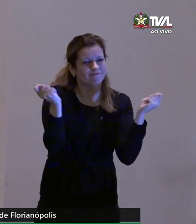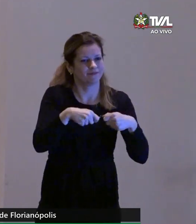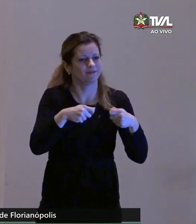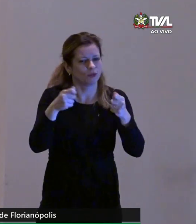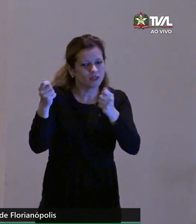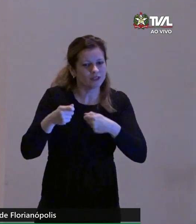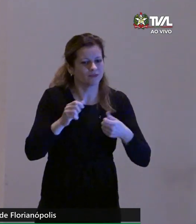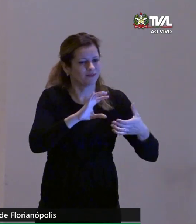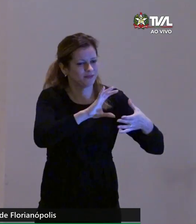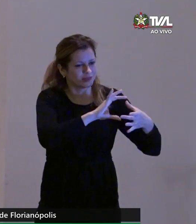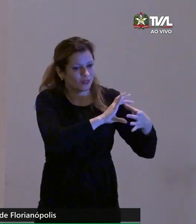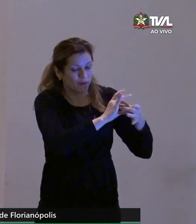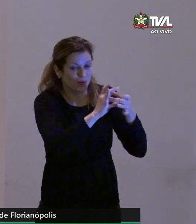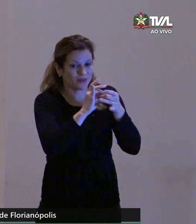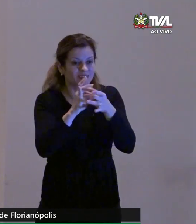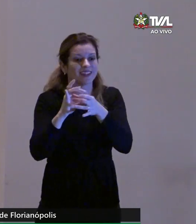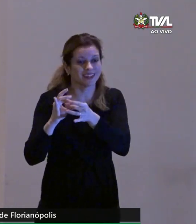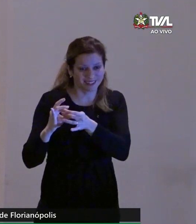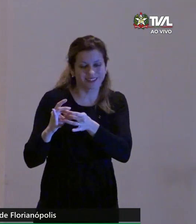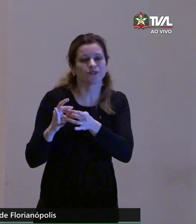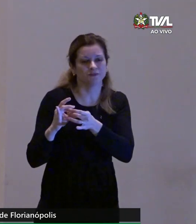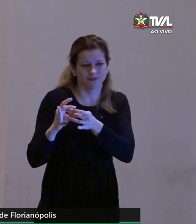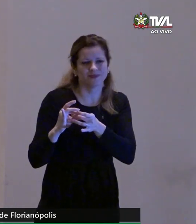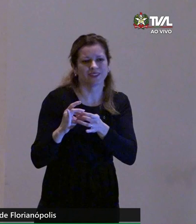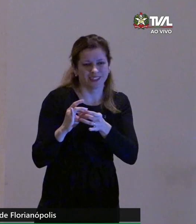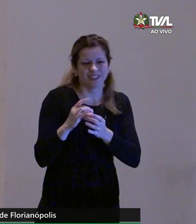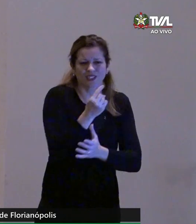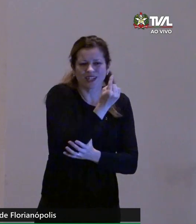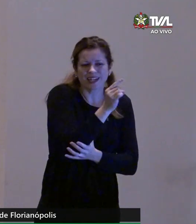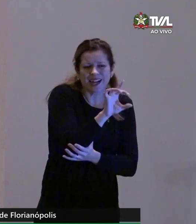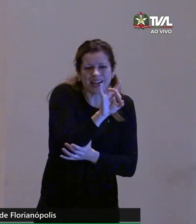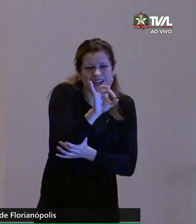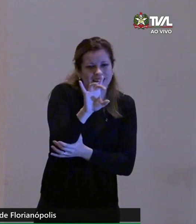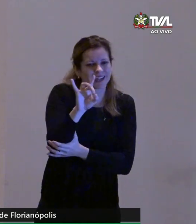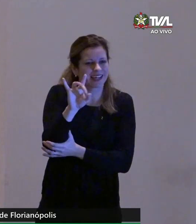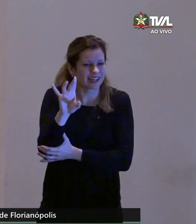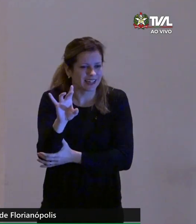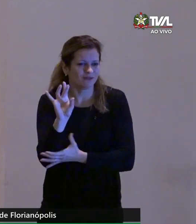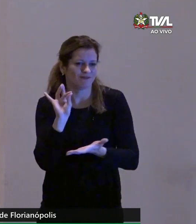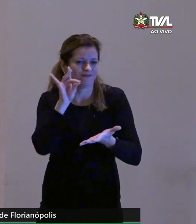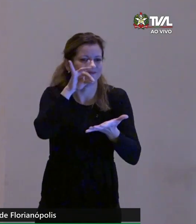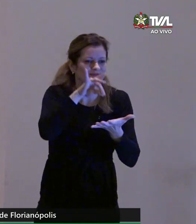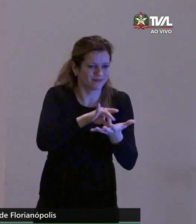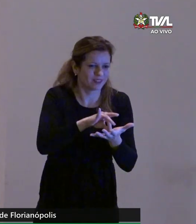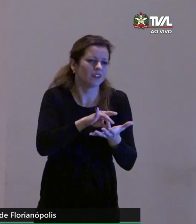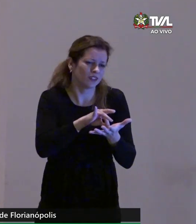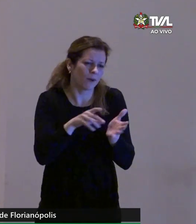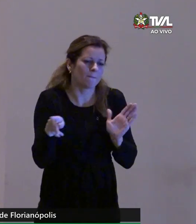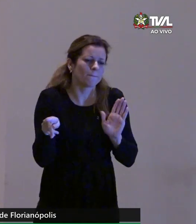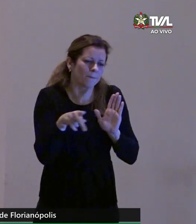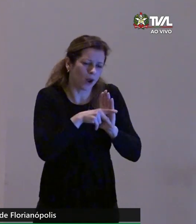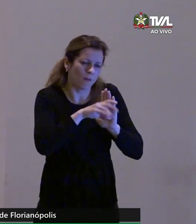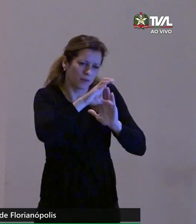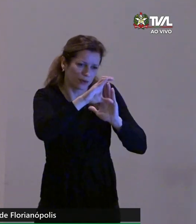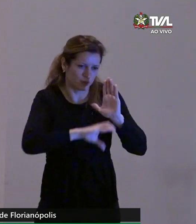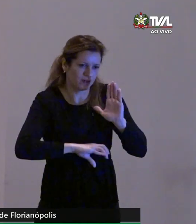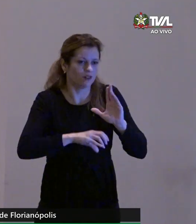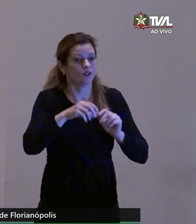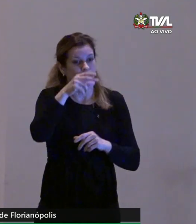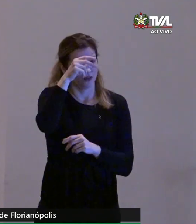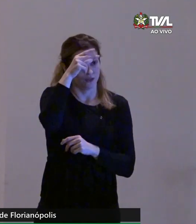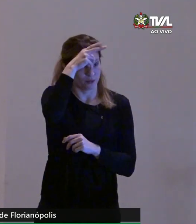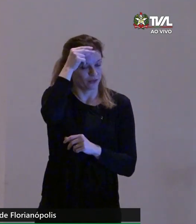que cada contexto a partir da sua realidade reconstruir se redefine seus próprios currículo em Florianópolis tem uma